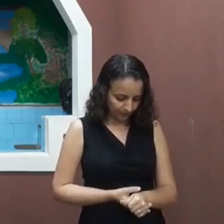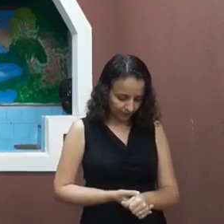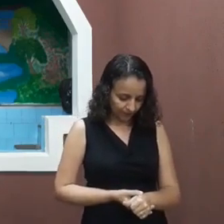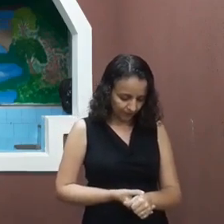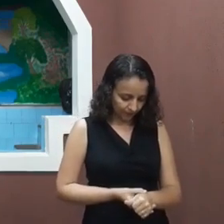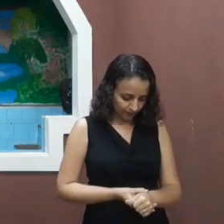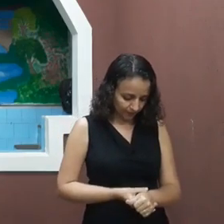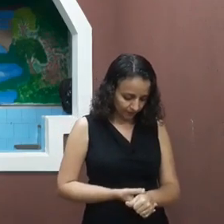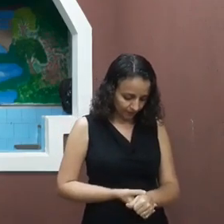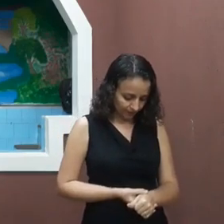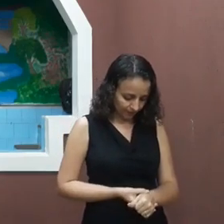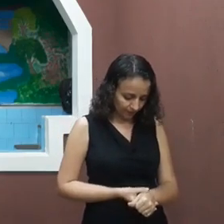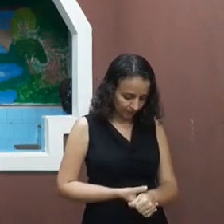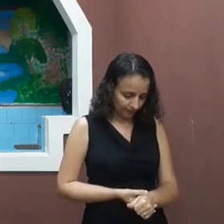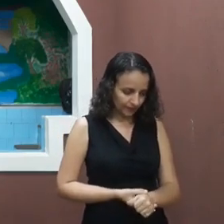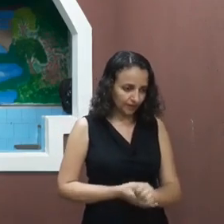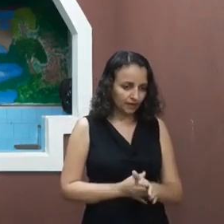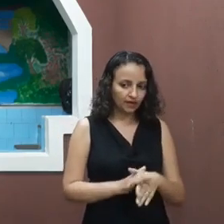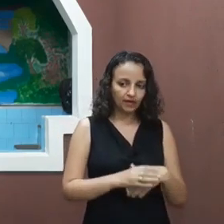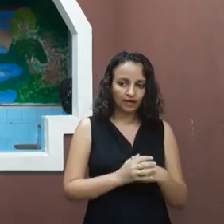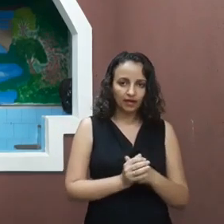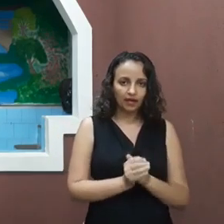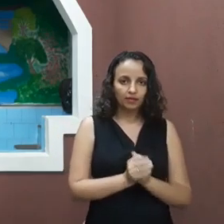amado. Amém, Senhor.